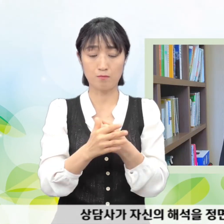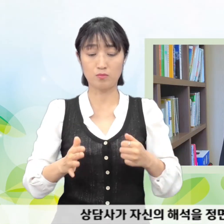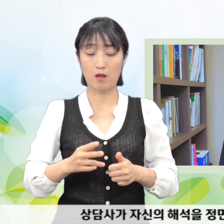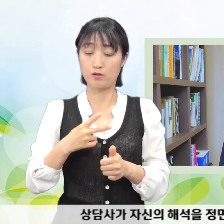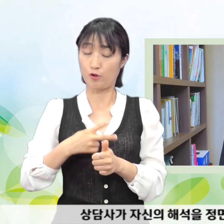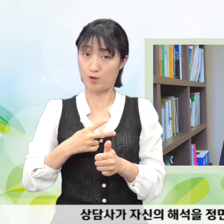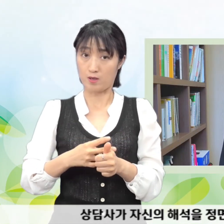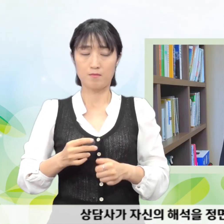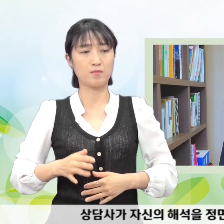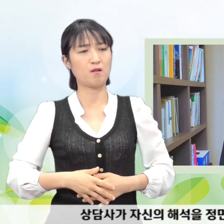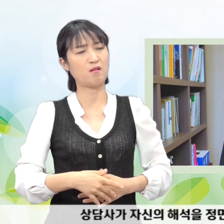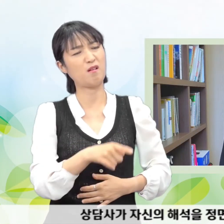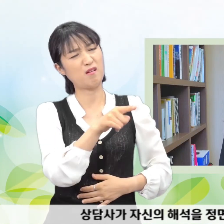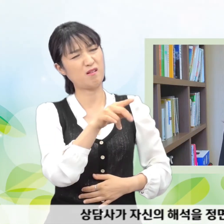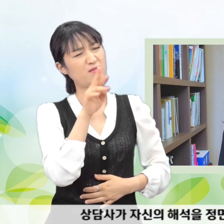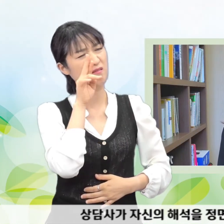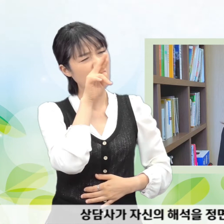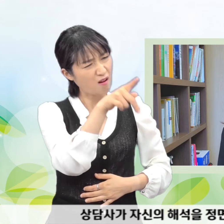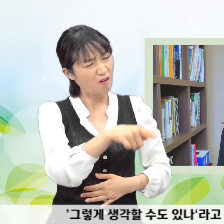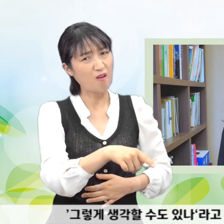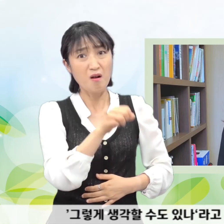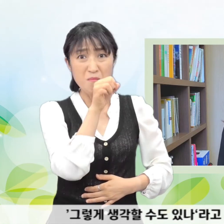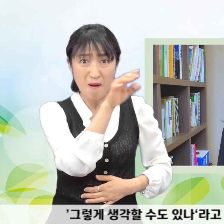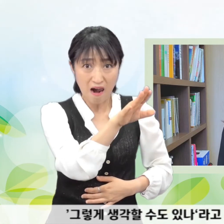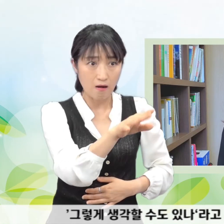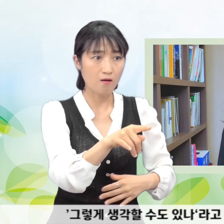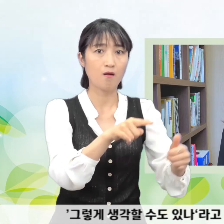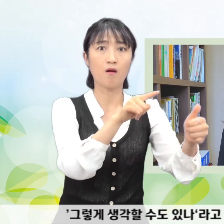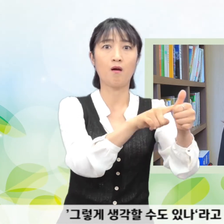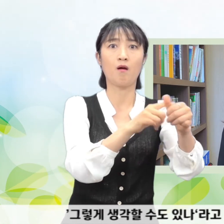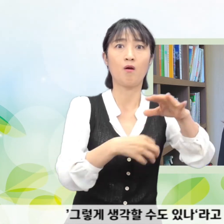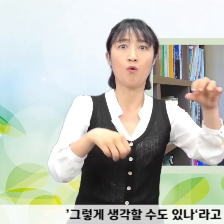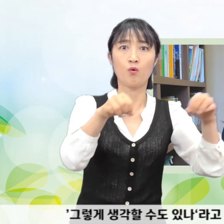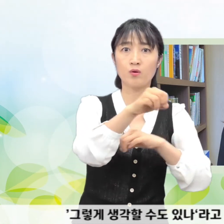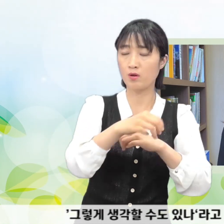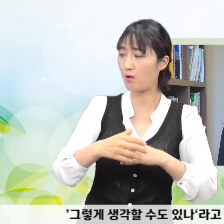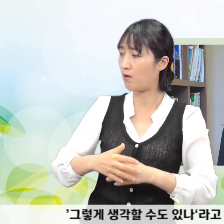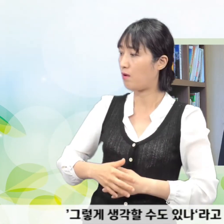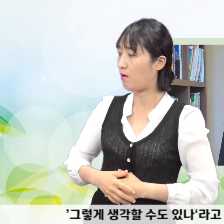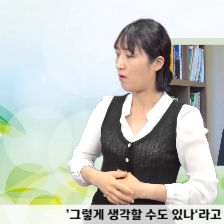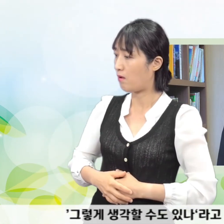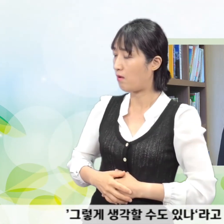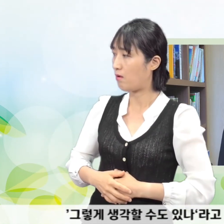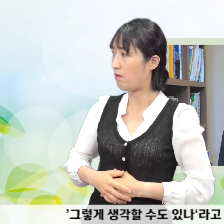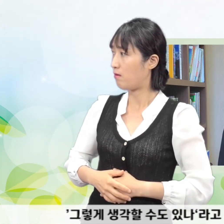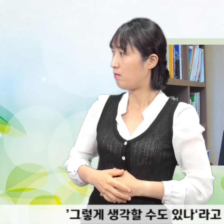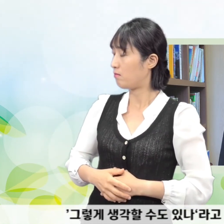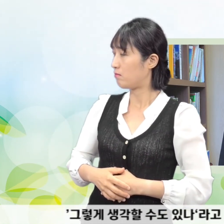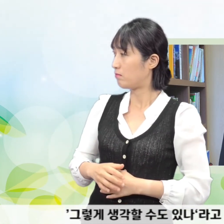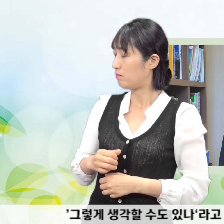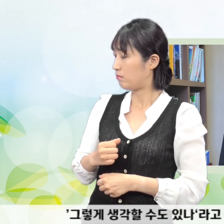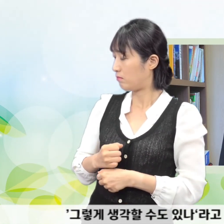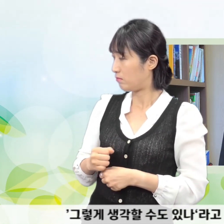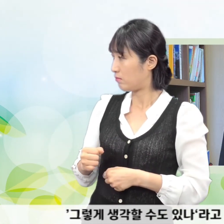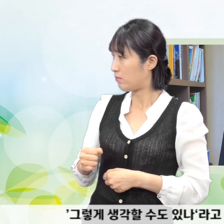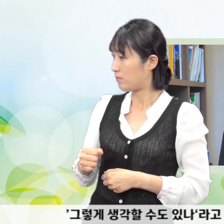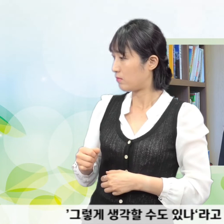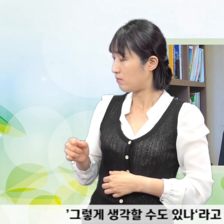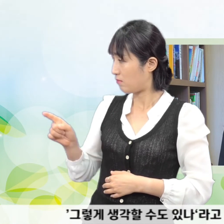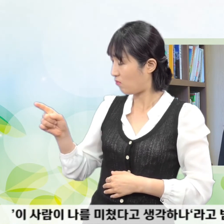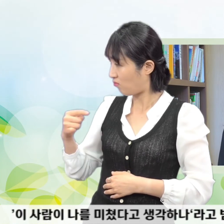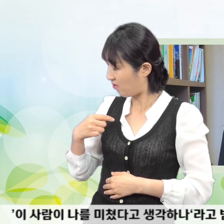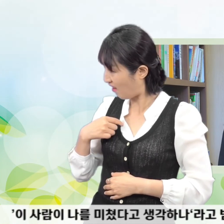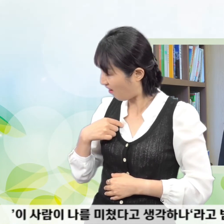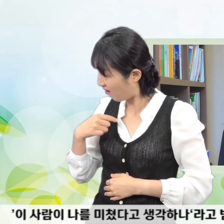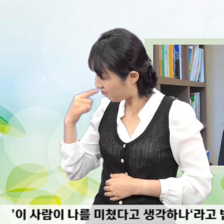있는 어떤 해석에 대해서 정면으로 반박을 하면 뭔가 그런 거에 대해서 대안적으로 그렇게 생각할 수도 있나? 라고